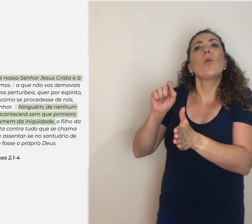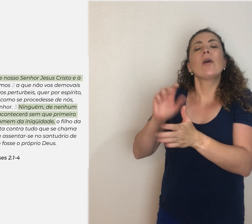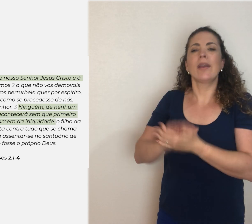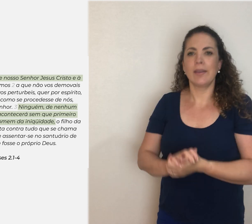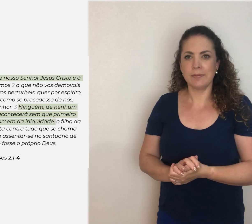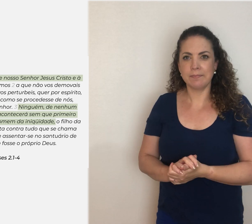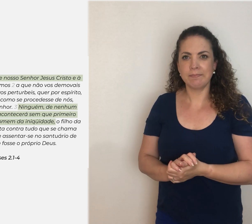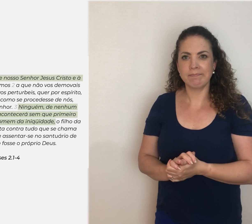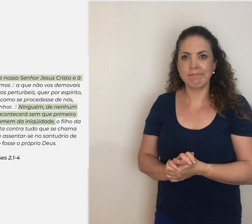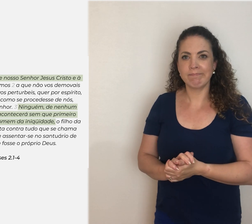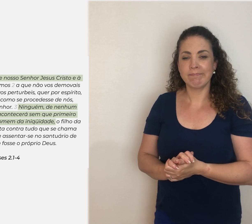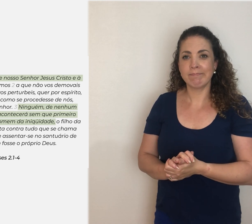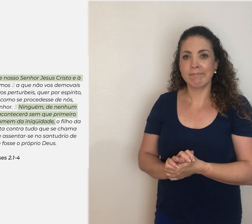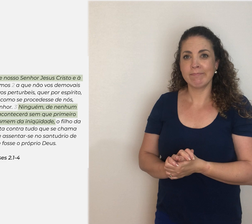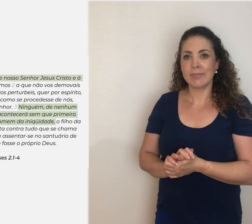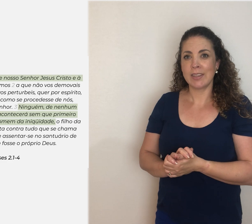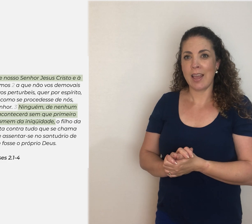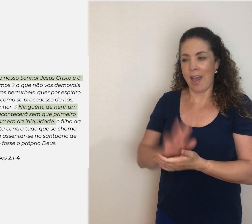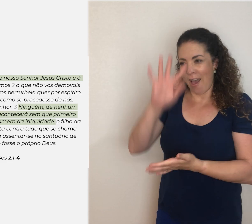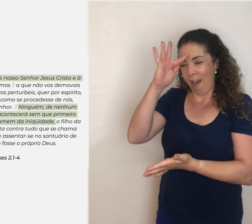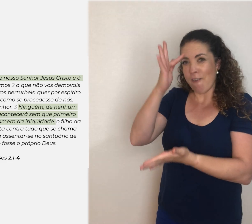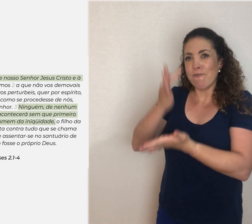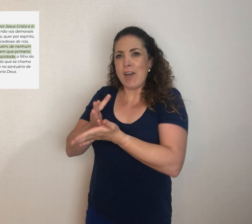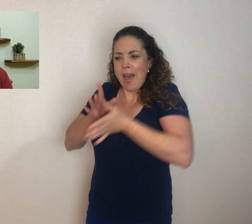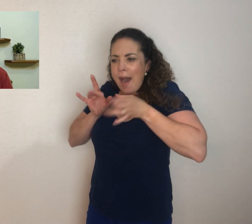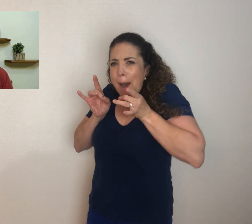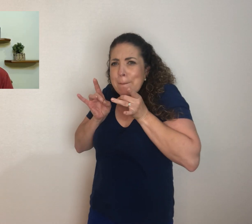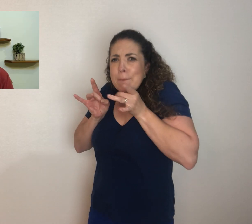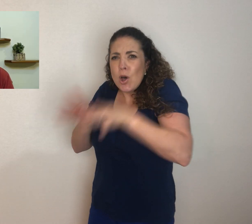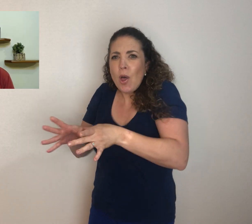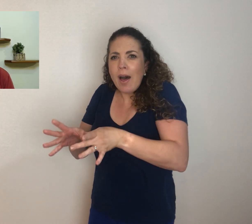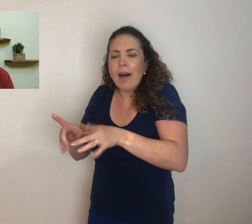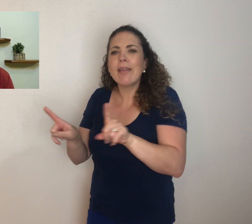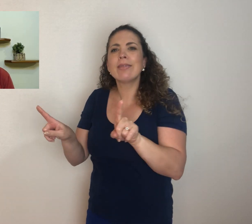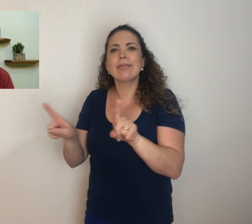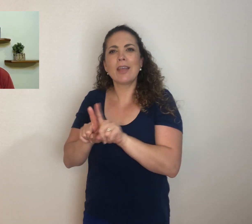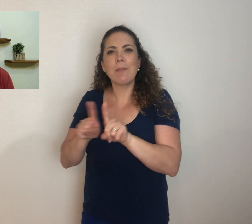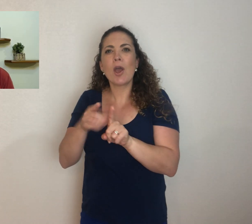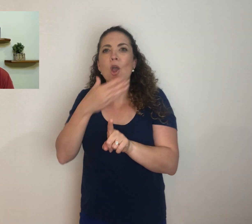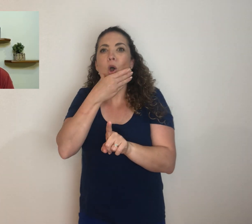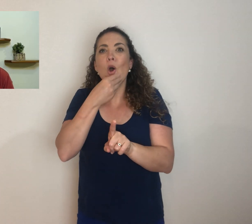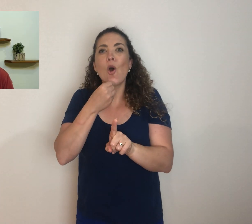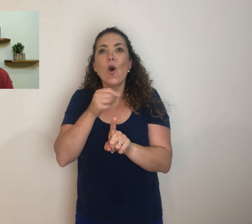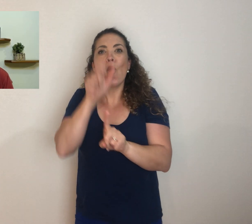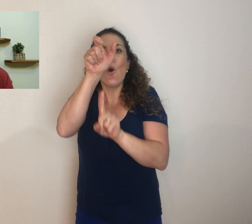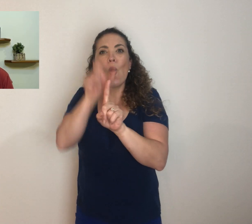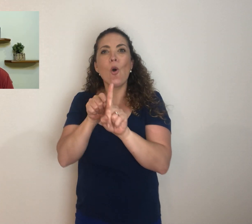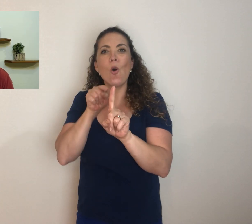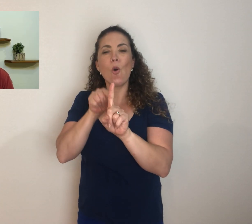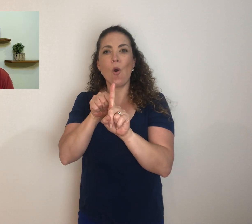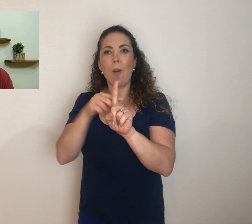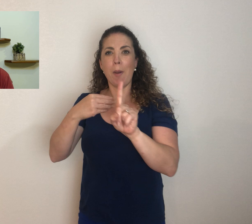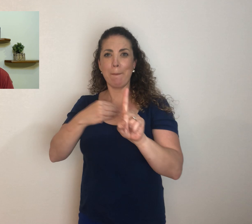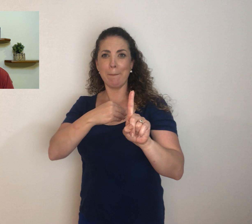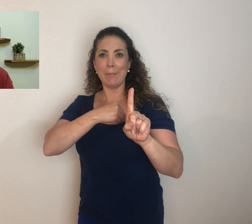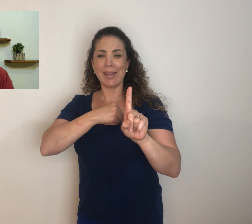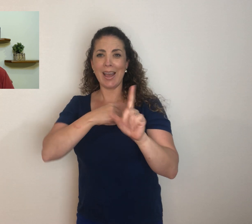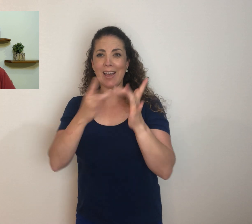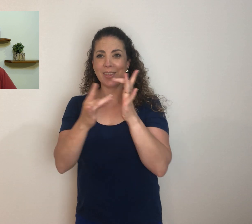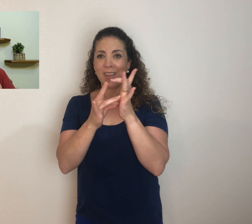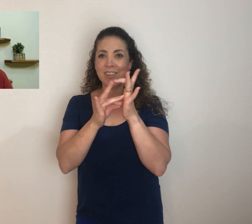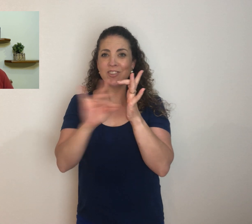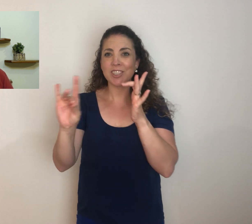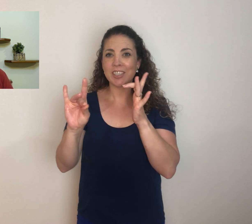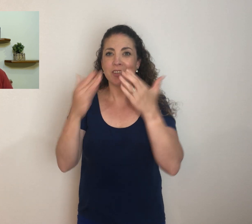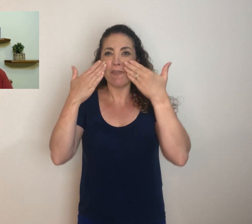o homem da iniquidade. Em outras palavras, irmãos, o que Paulo está dizendo aqui?